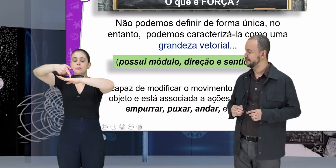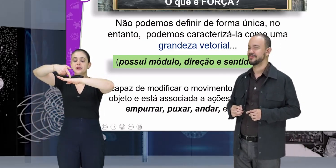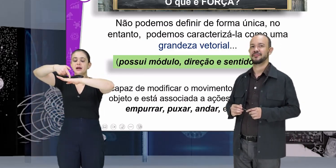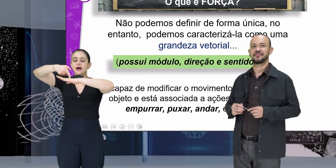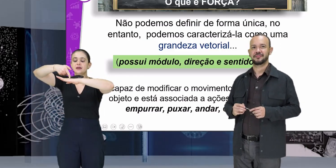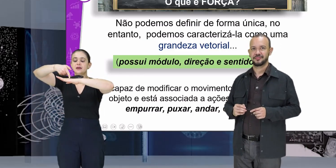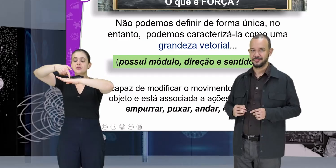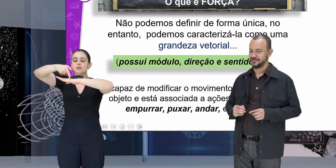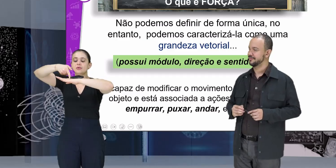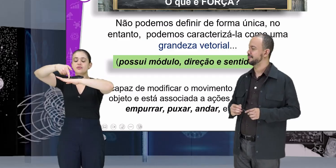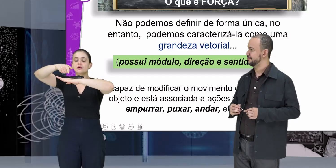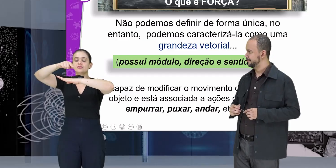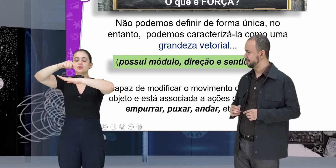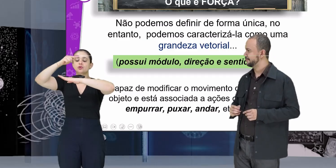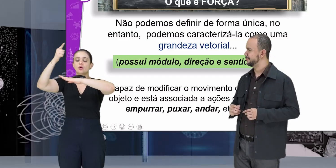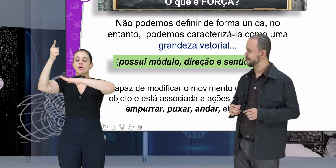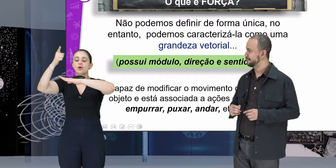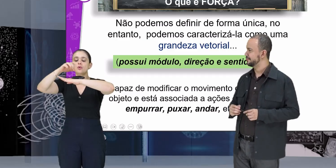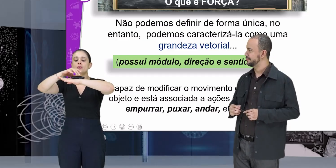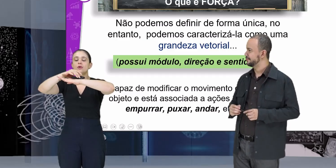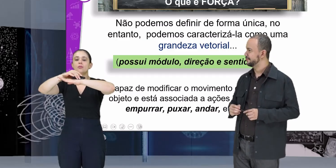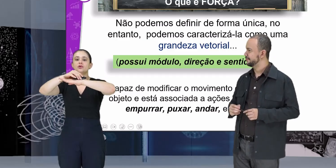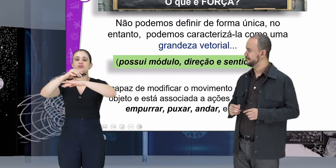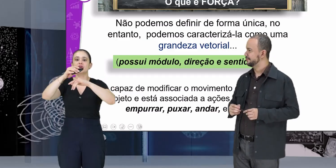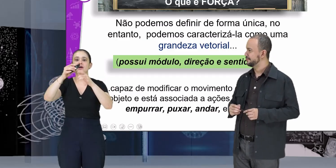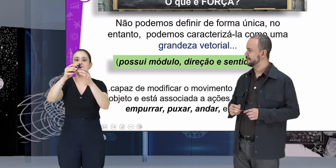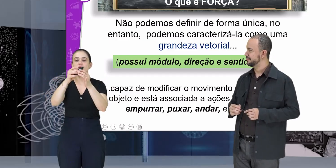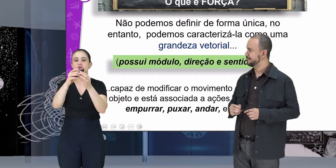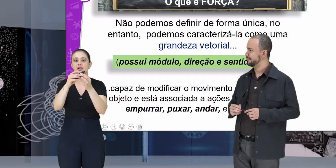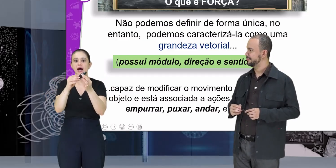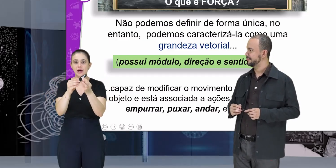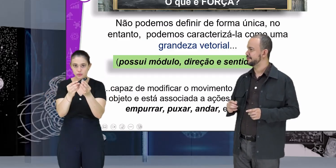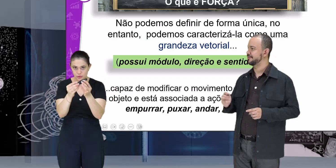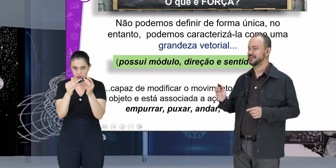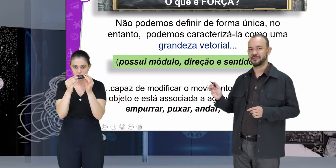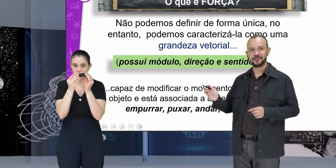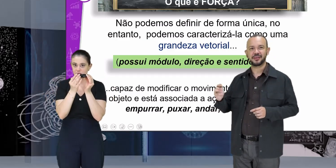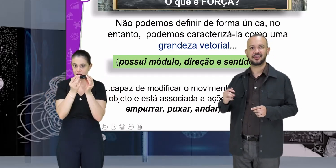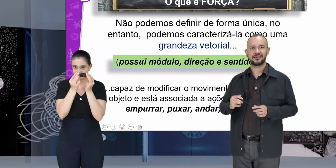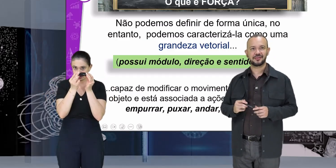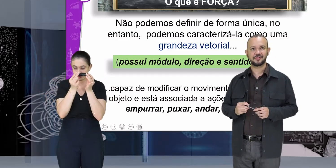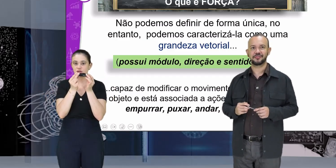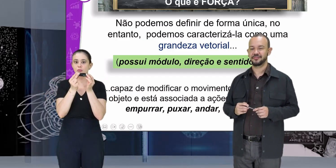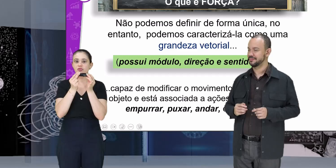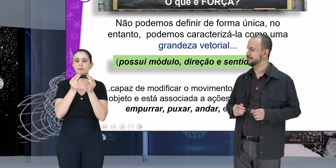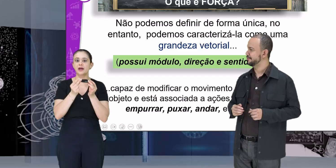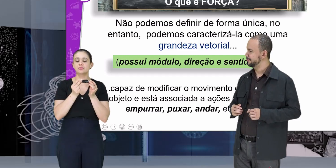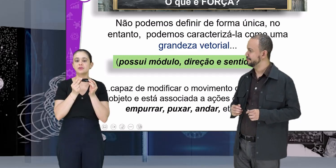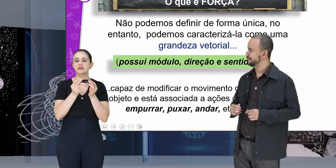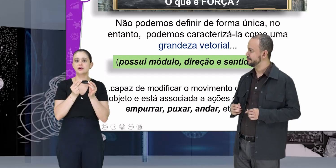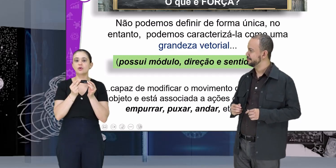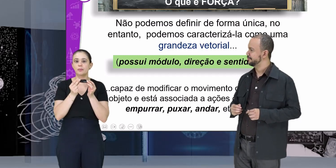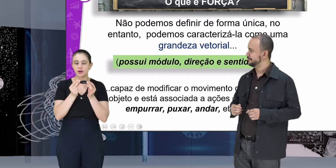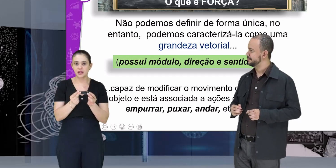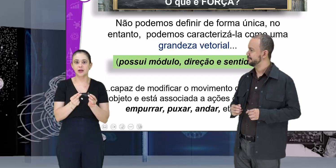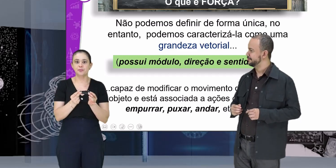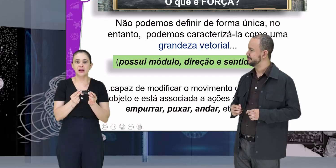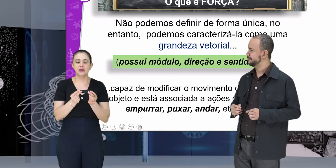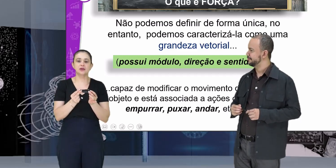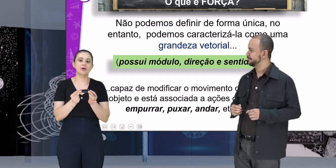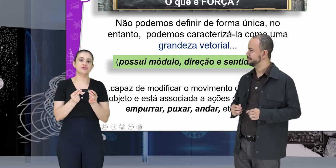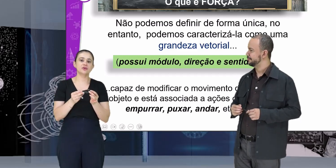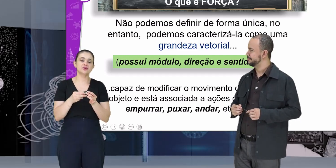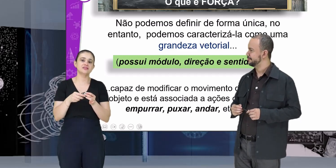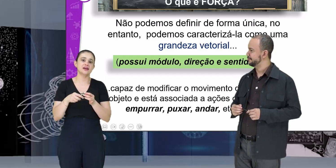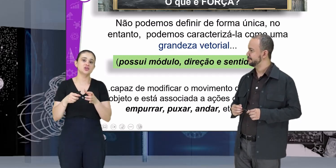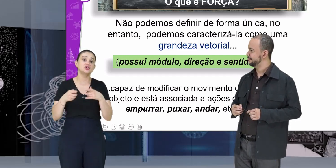e aplicar aqui uma força, eu estou modificando o estado de inércia, de movimento desse corpo aqui.